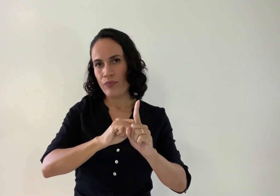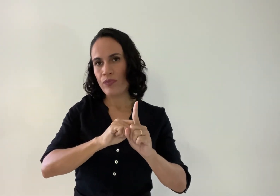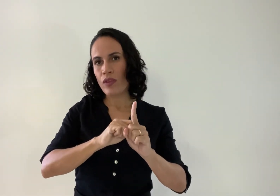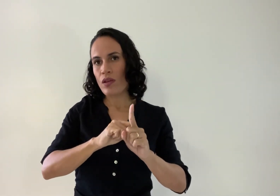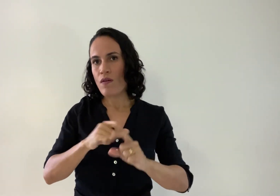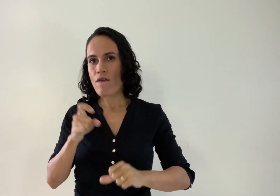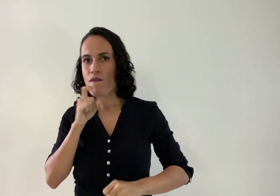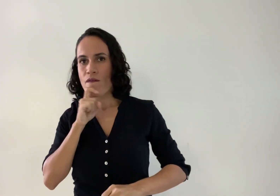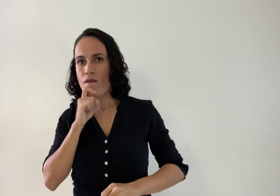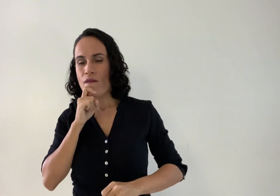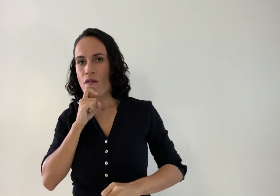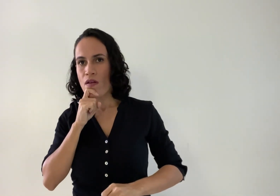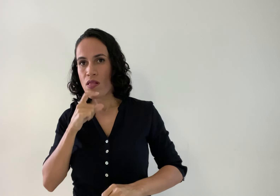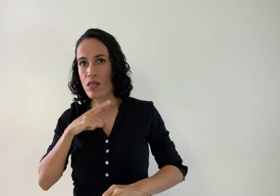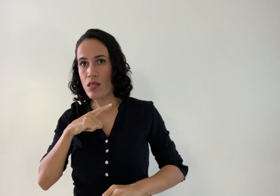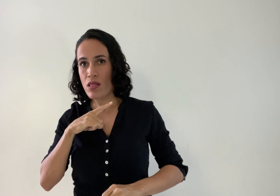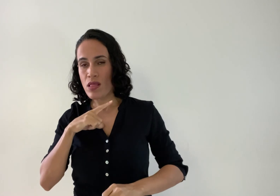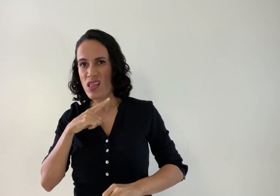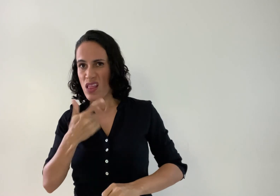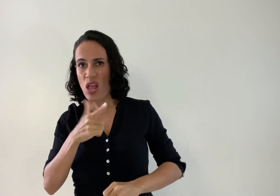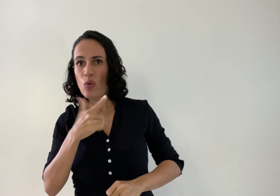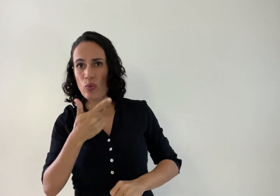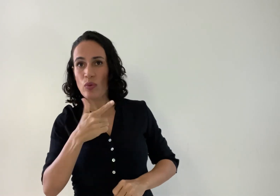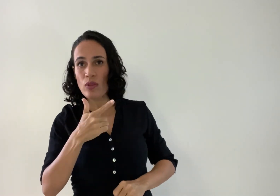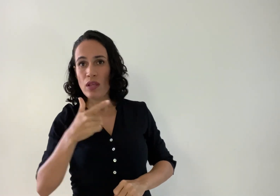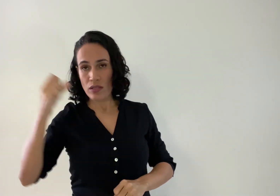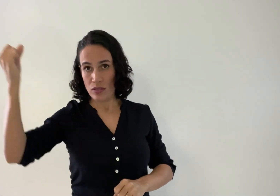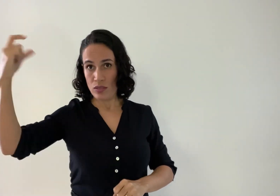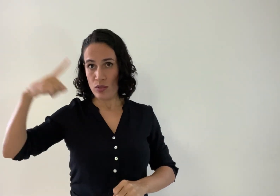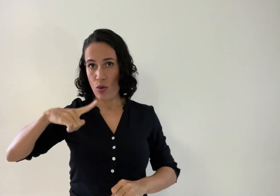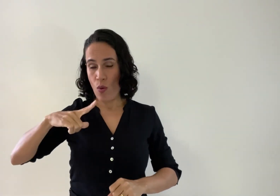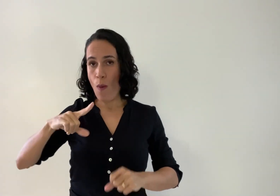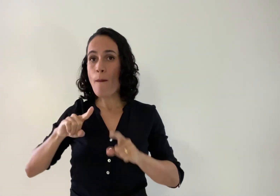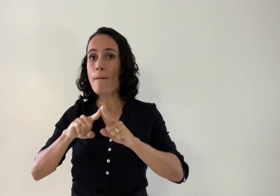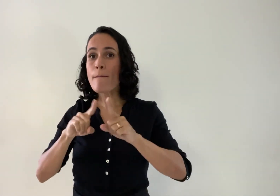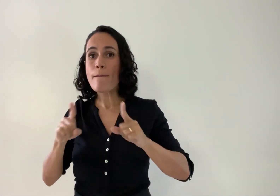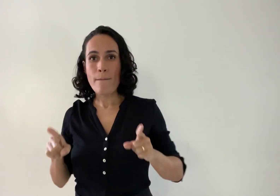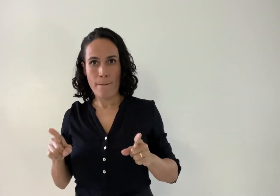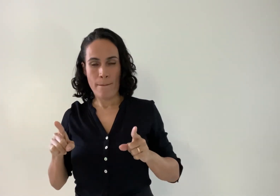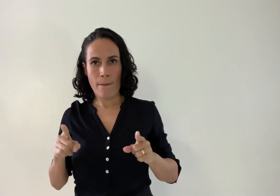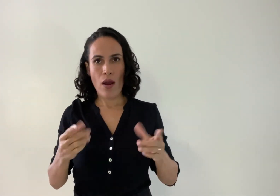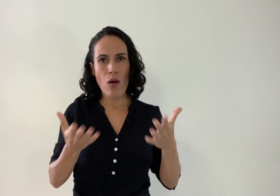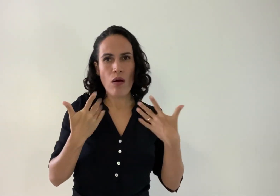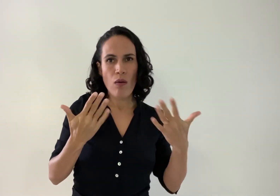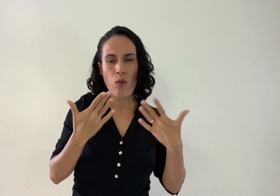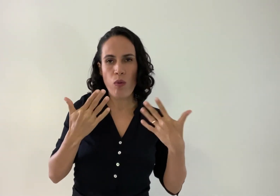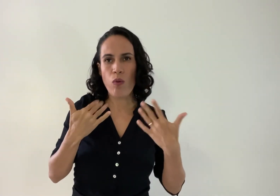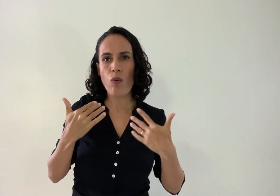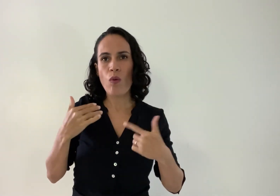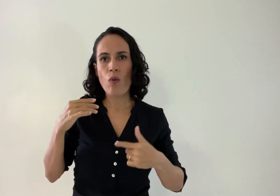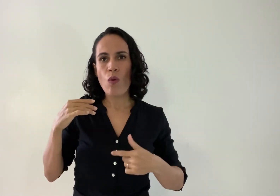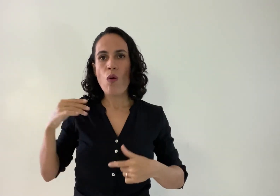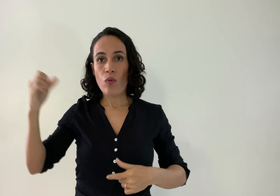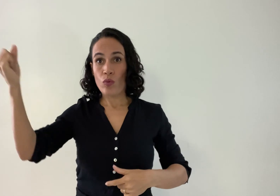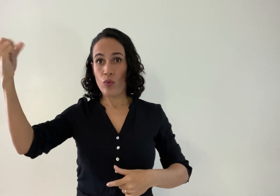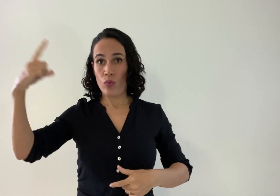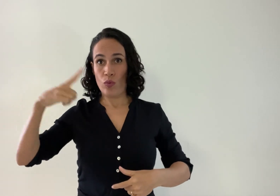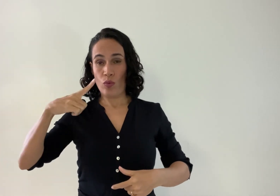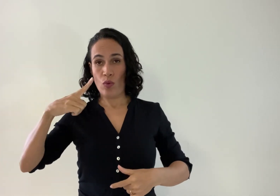verão, ok? Então, eu tenho bastante diferença entre verão e inverno, considerando os polos e considerando, né, a incidência de